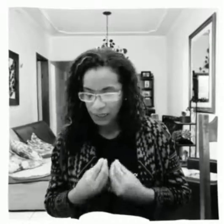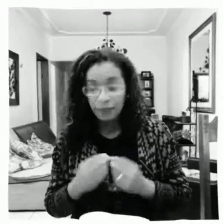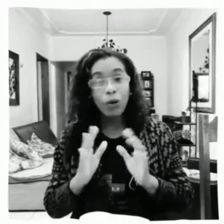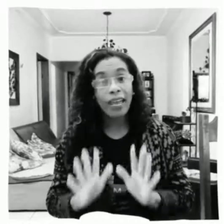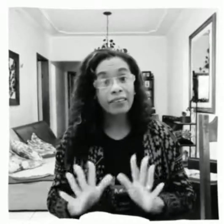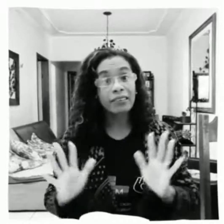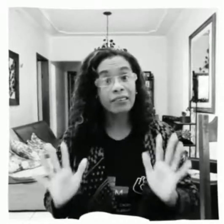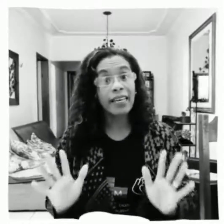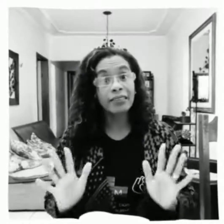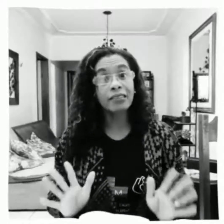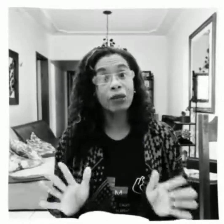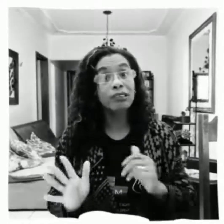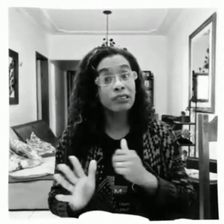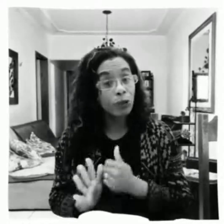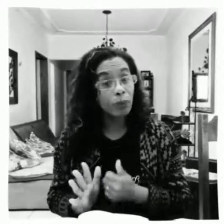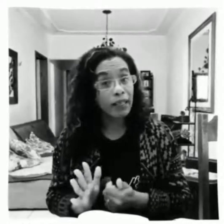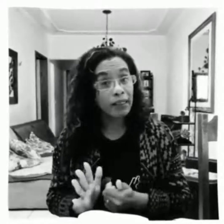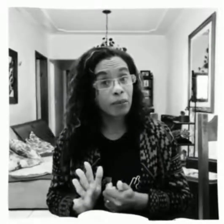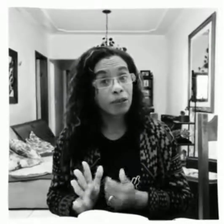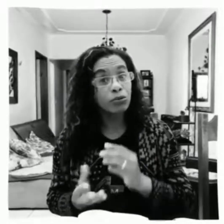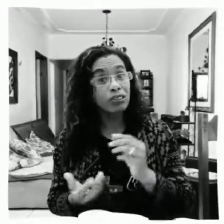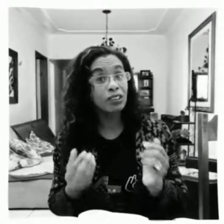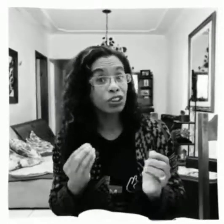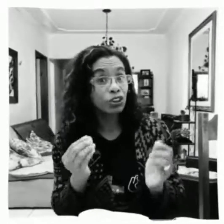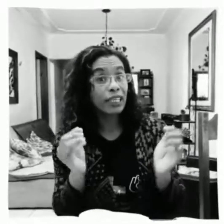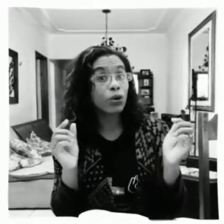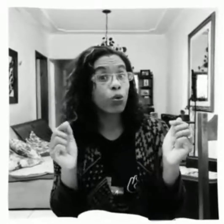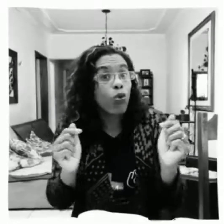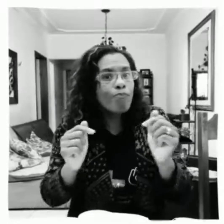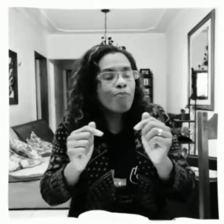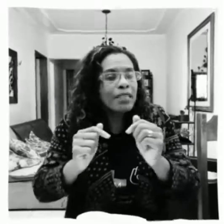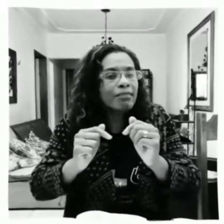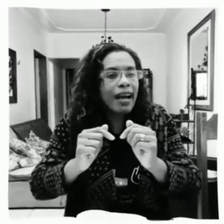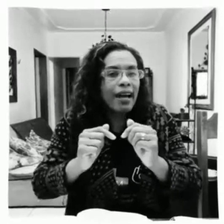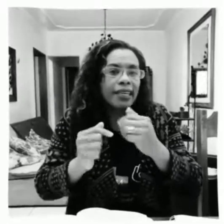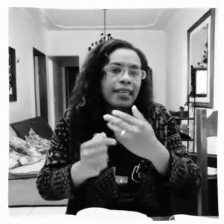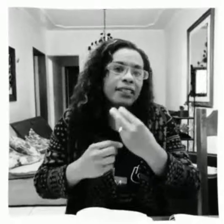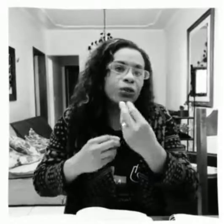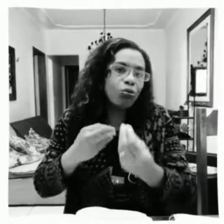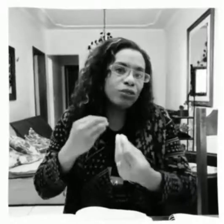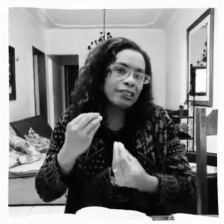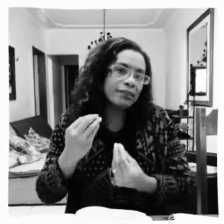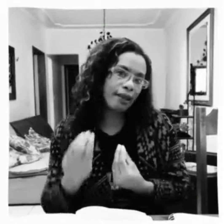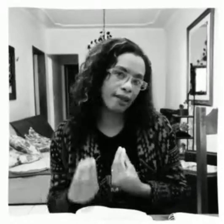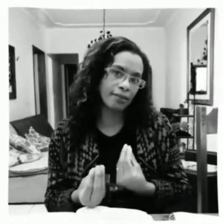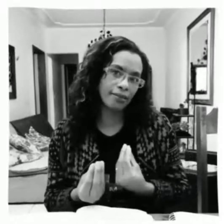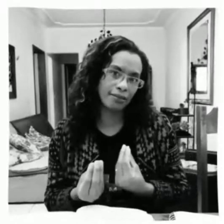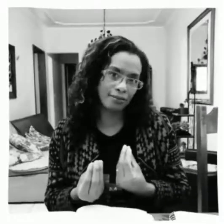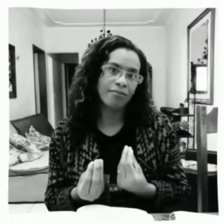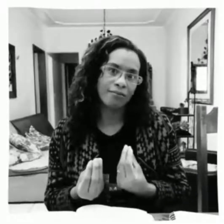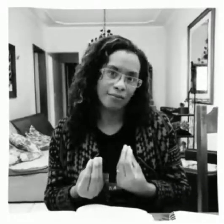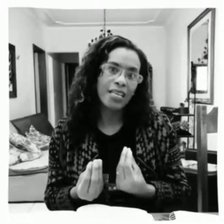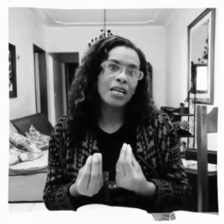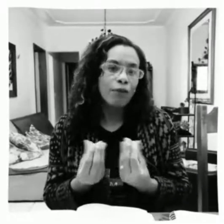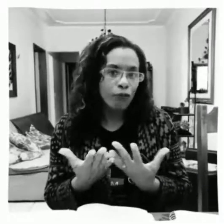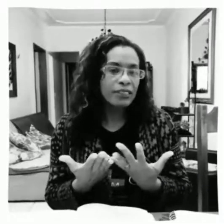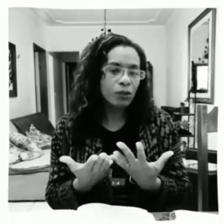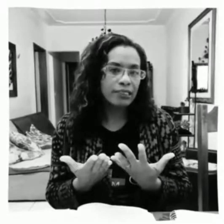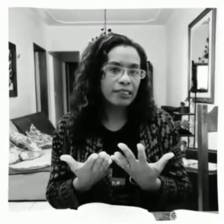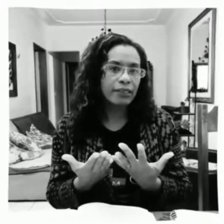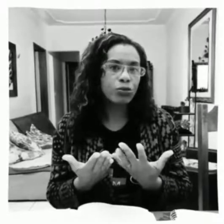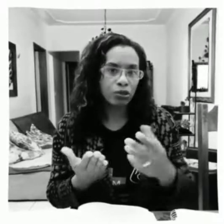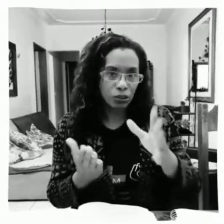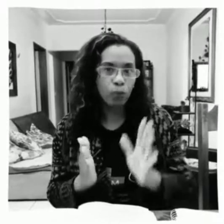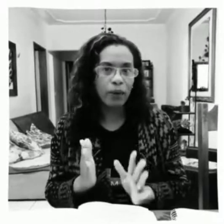importante. Então, esses são os 5 parâmetros que a gente tem que combinar ele com os sinais. Vou